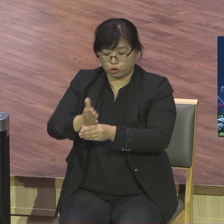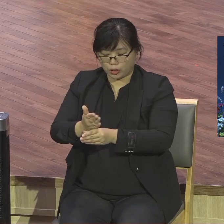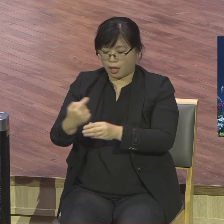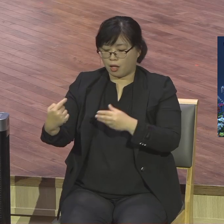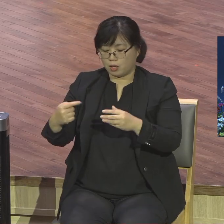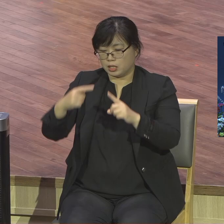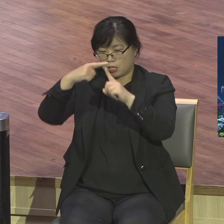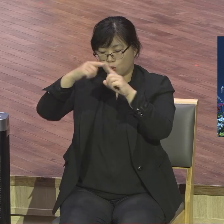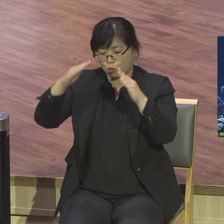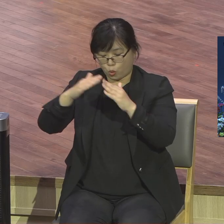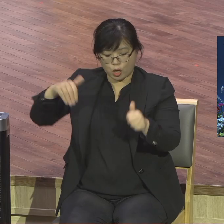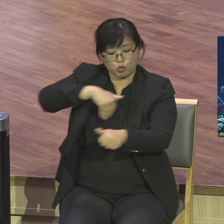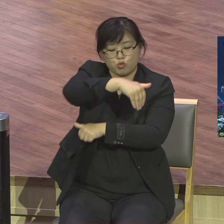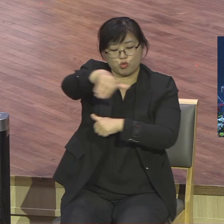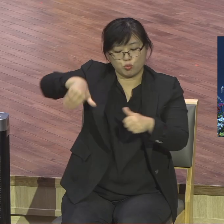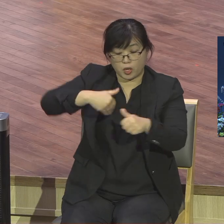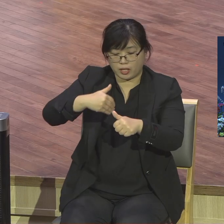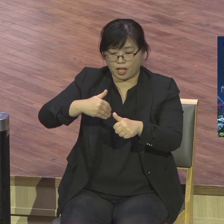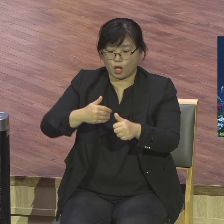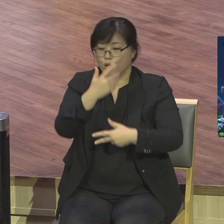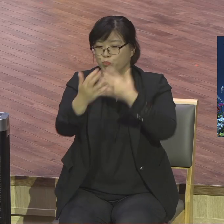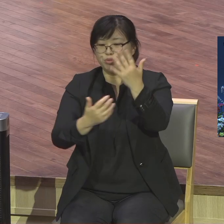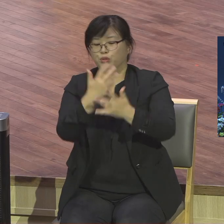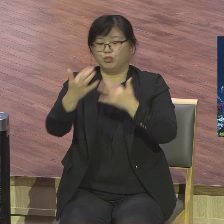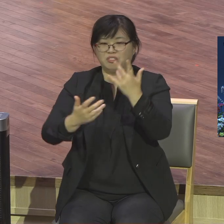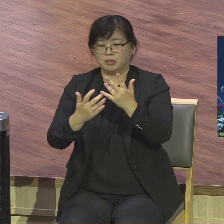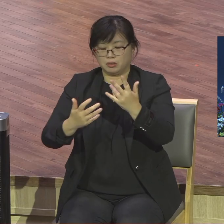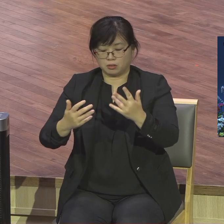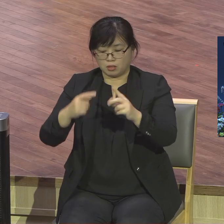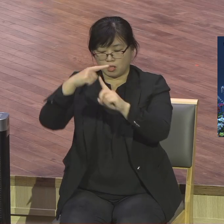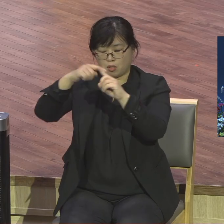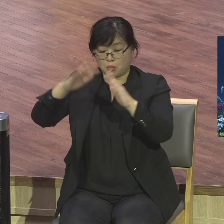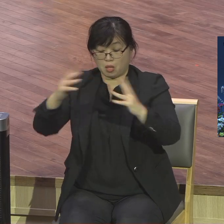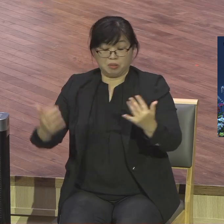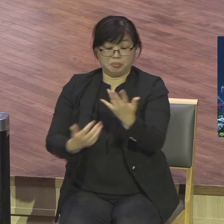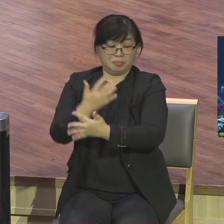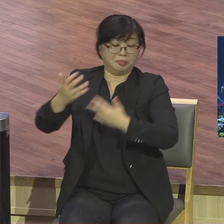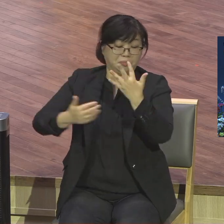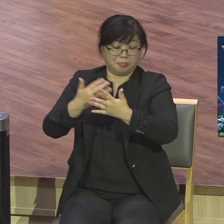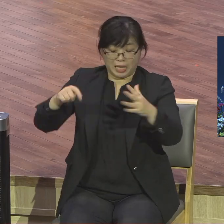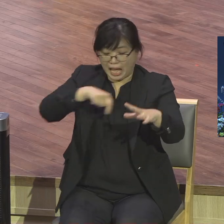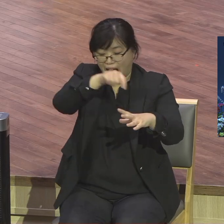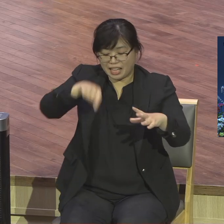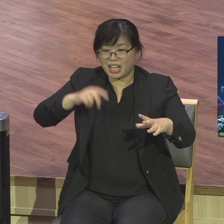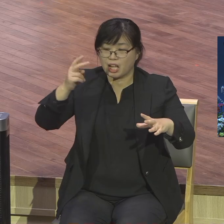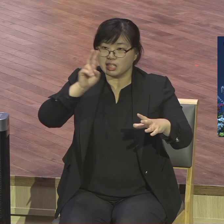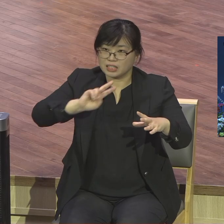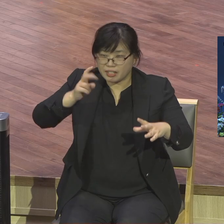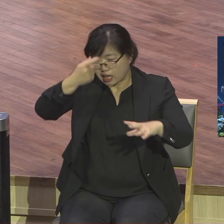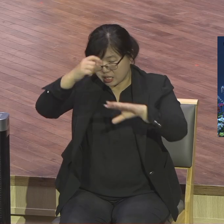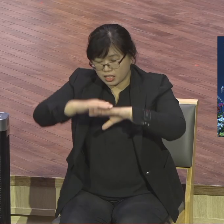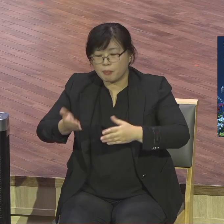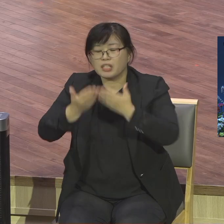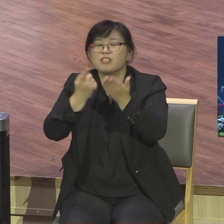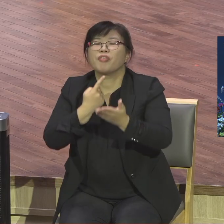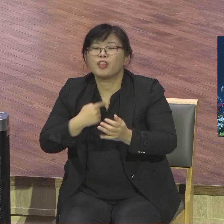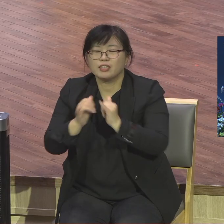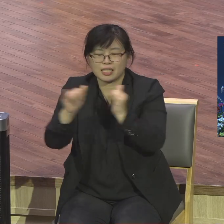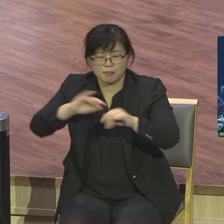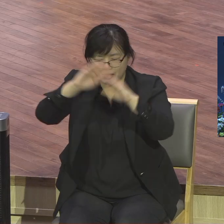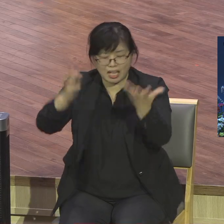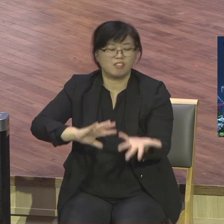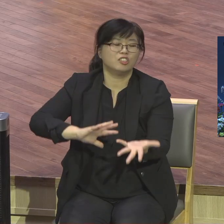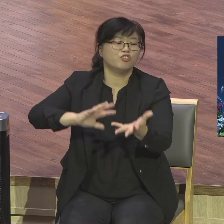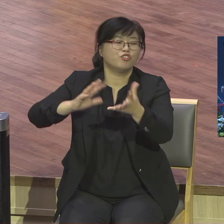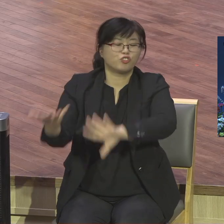예배 교회 가서 정치를 말합니까 교회는 그런 거 아니잖아요 그런데 일제시대 때 북한 사람들 일사올 때 내려와 예수 믿는